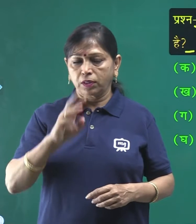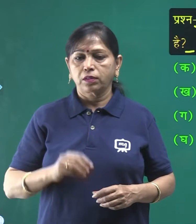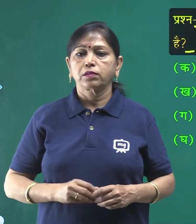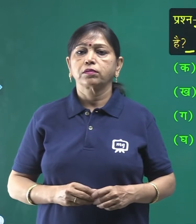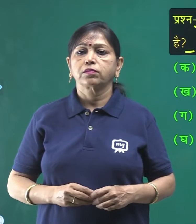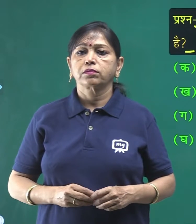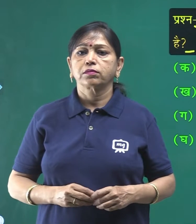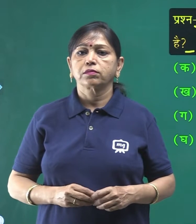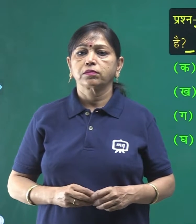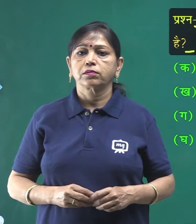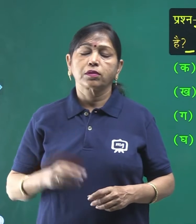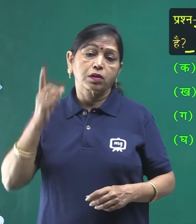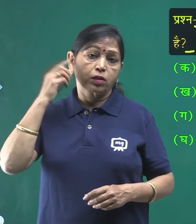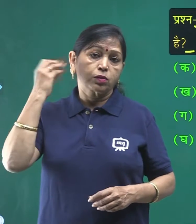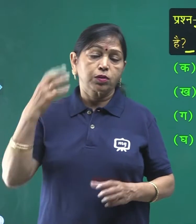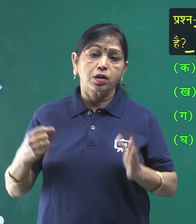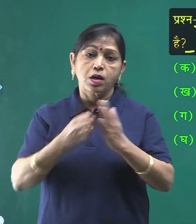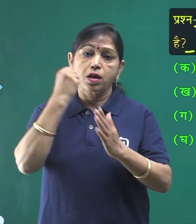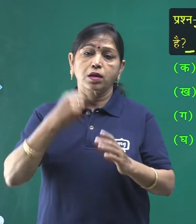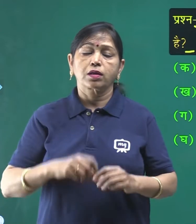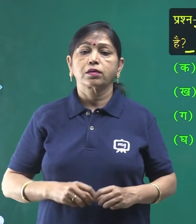3 ध्वनि की टक्कर,